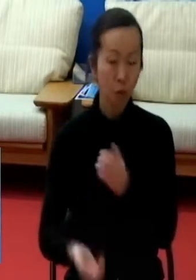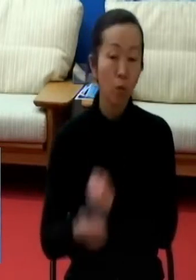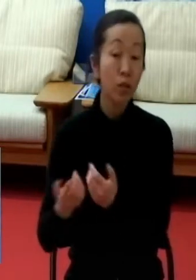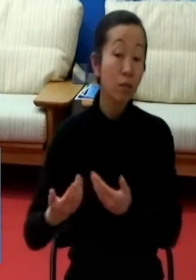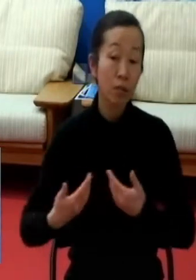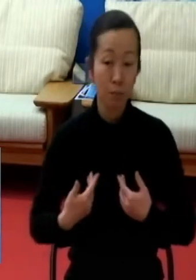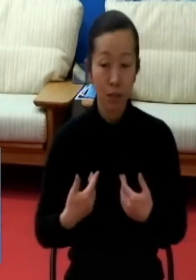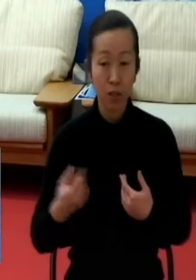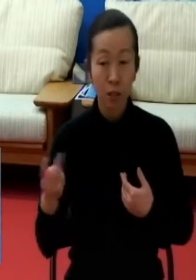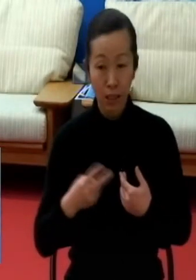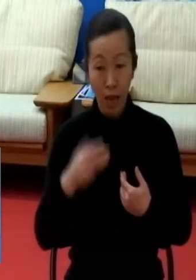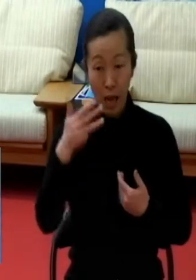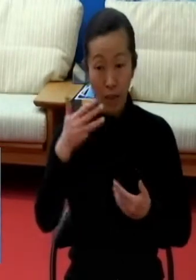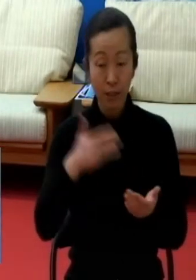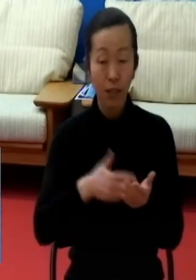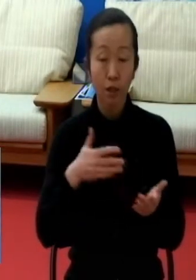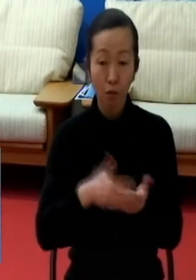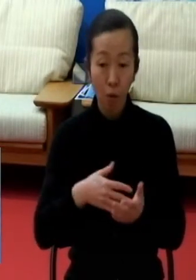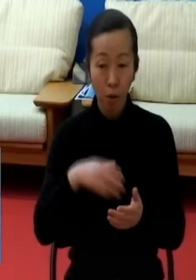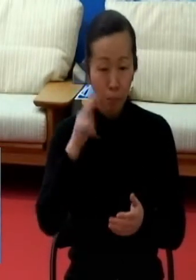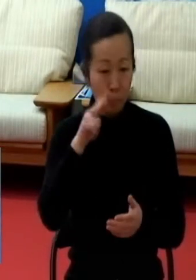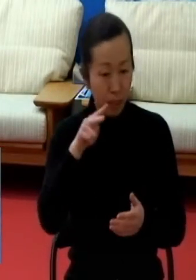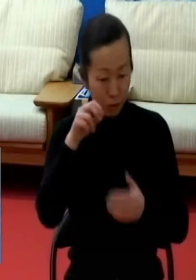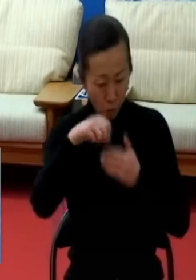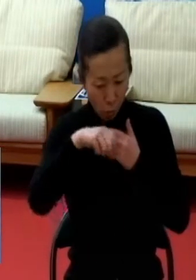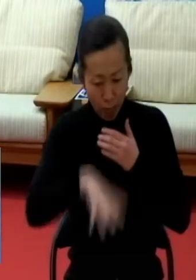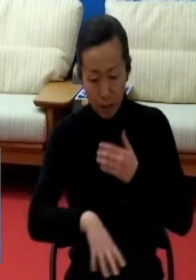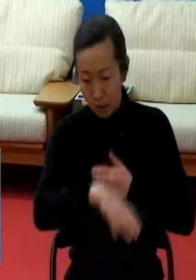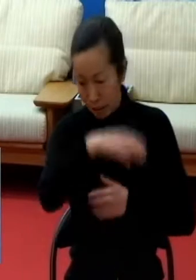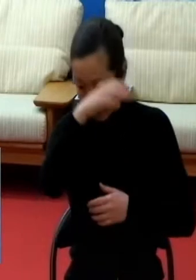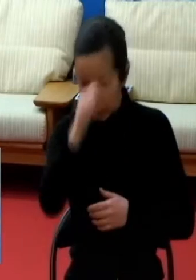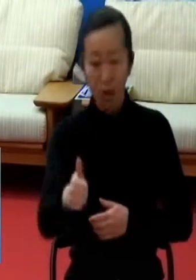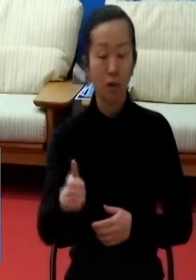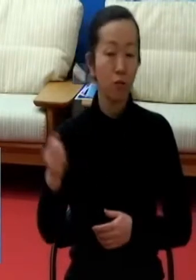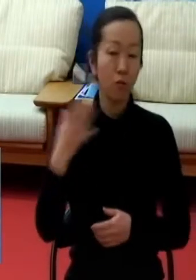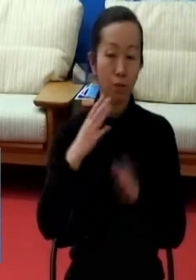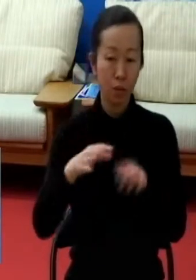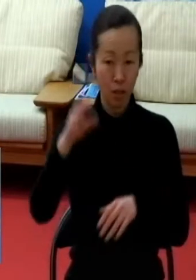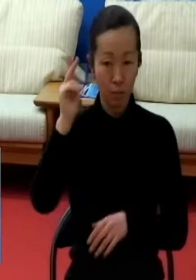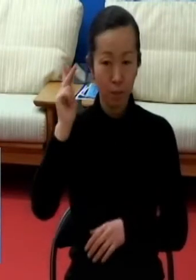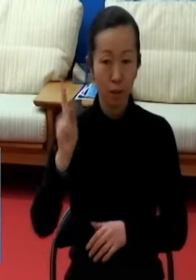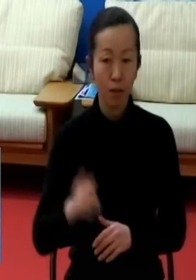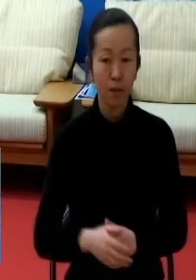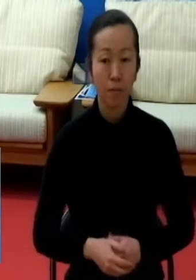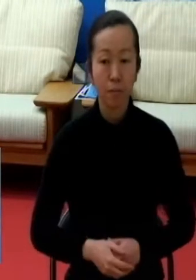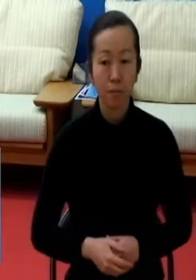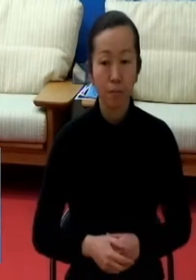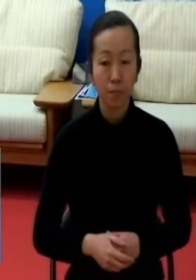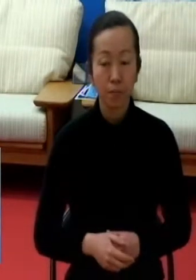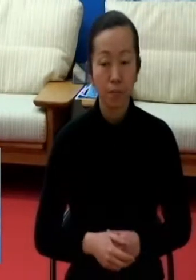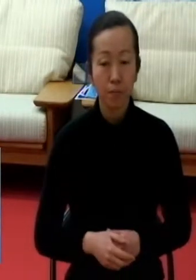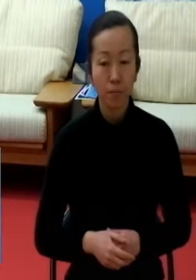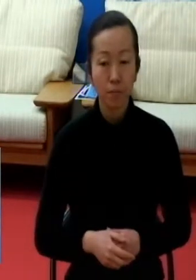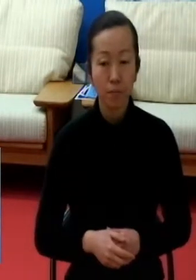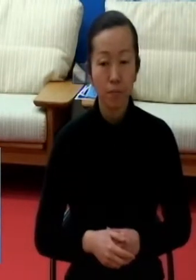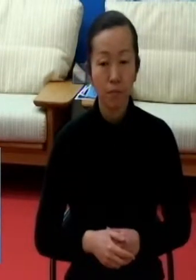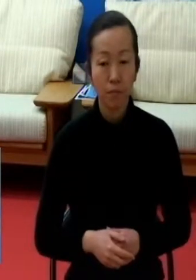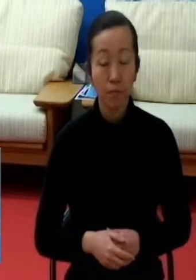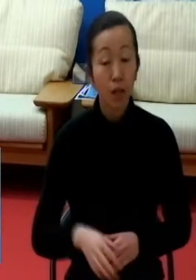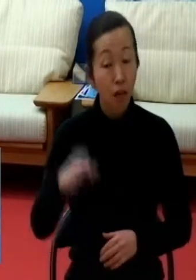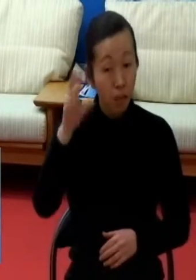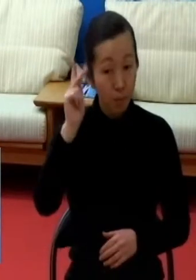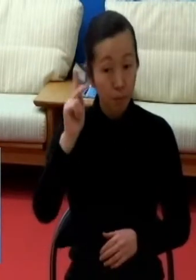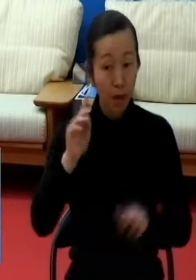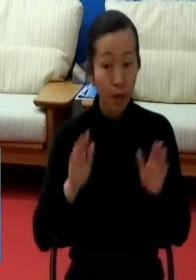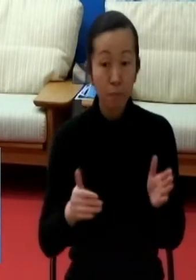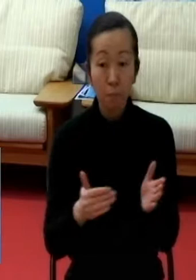말라 그랬습니다. この8節を見逃してはいけませんと言われました。 하나님은 지금까지 우리를 기다려 주셨습니다. 神